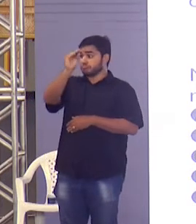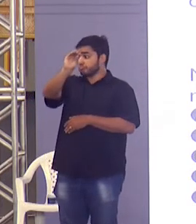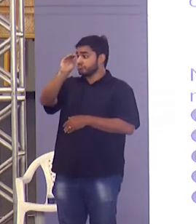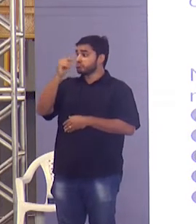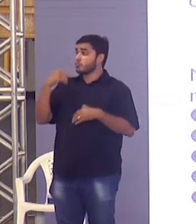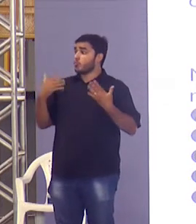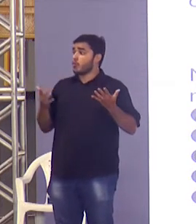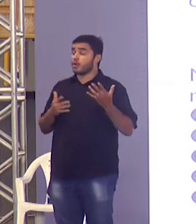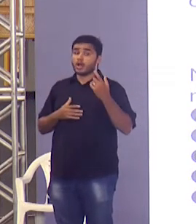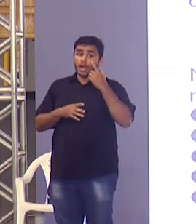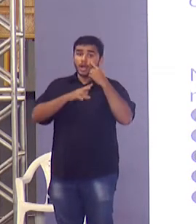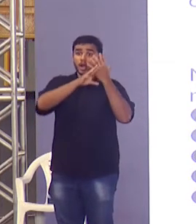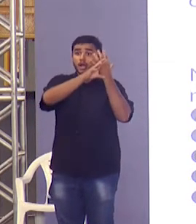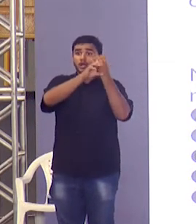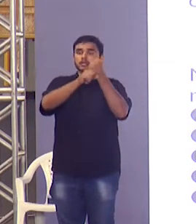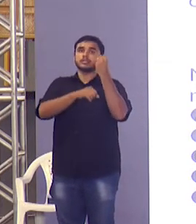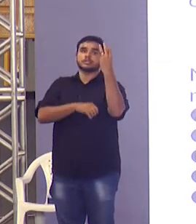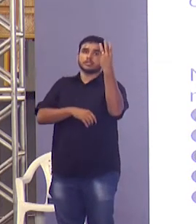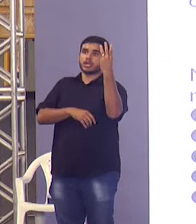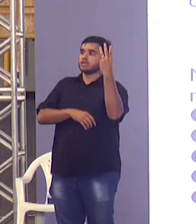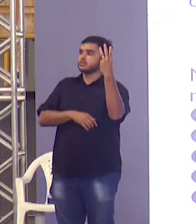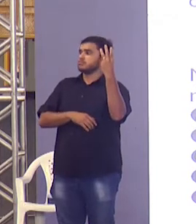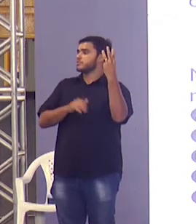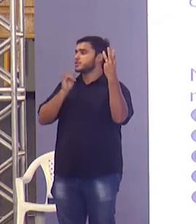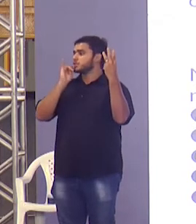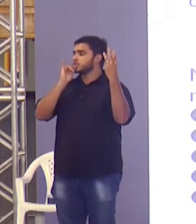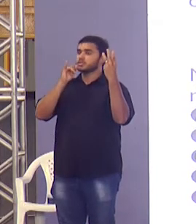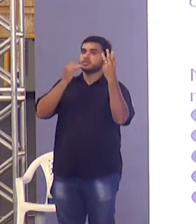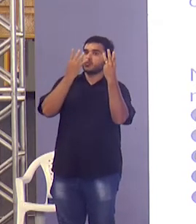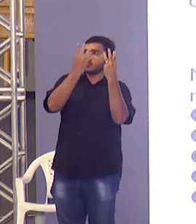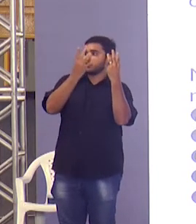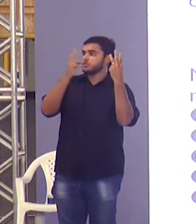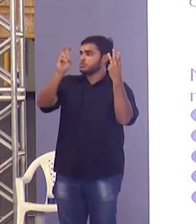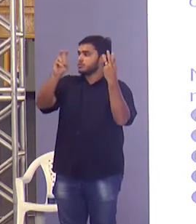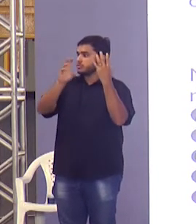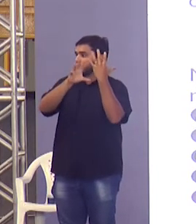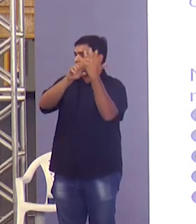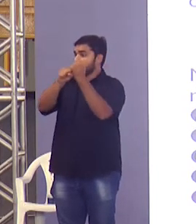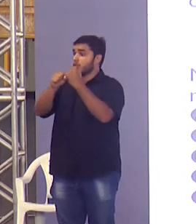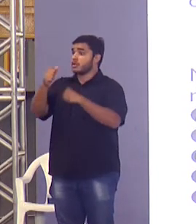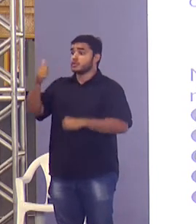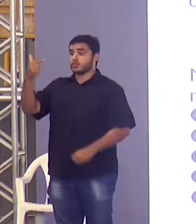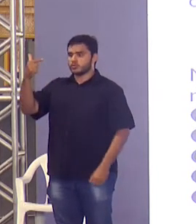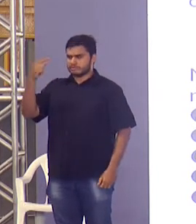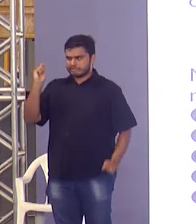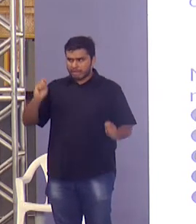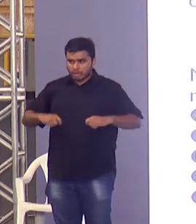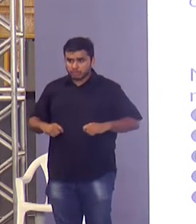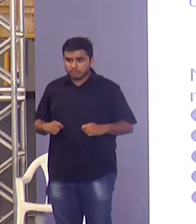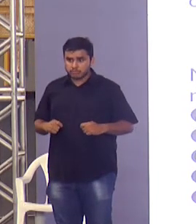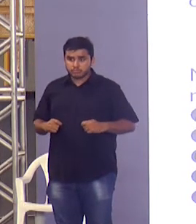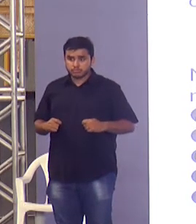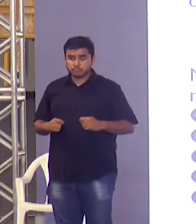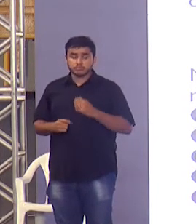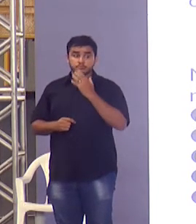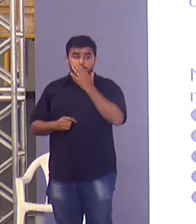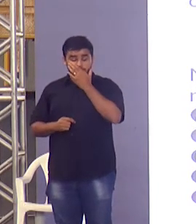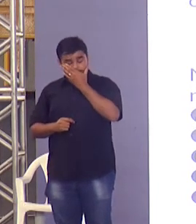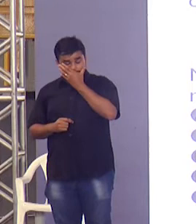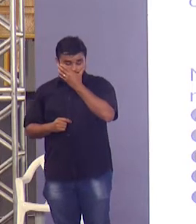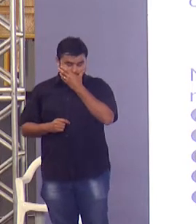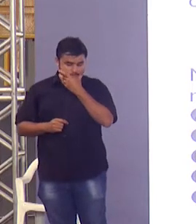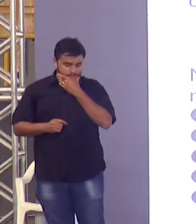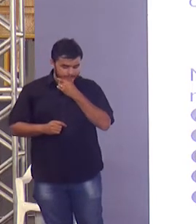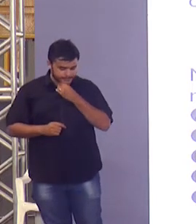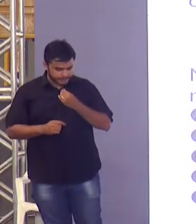de tal maneira que a soma dos 3 números seja igual a 12, tá? Então